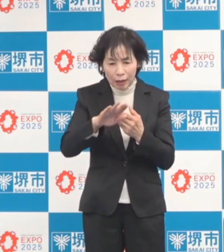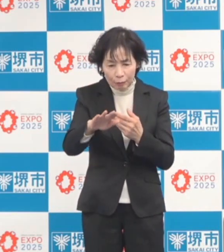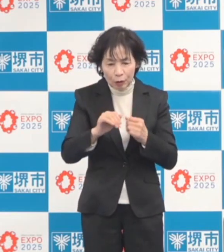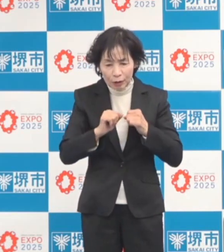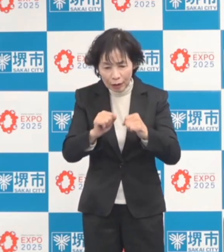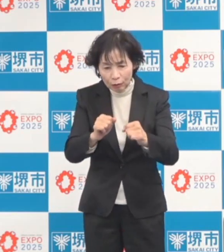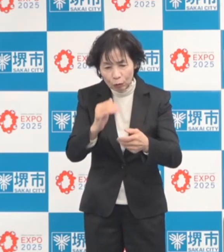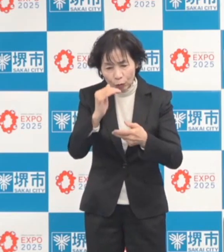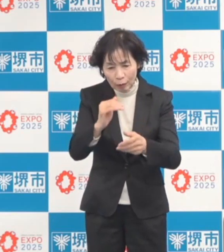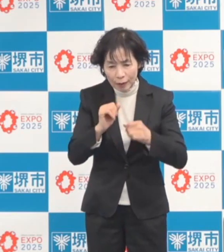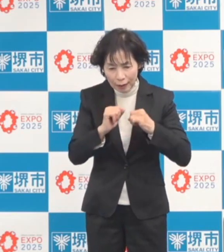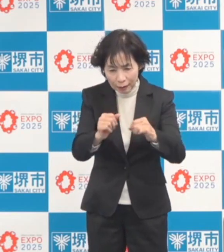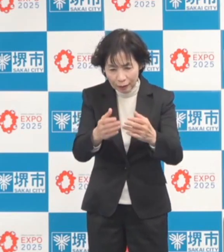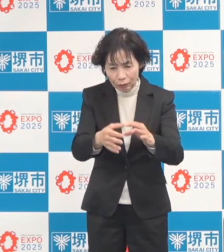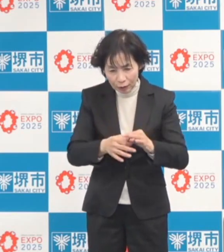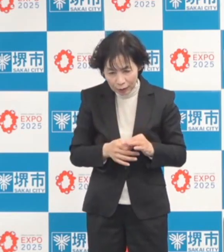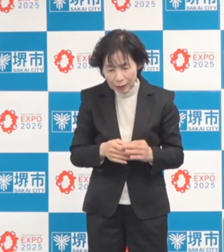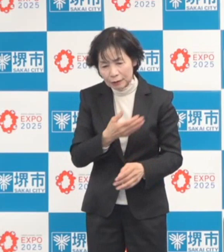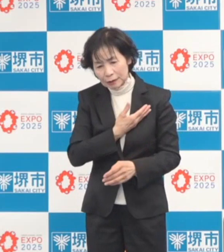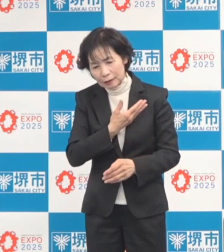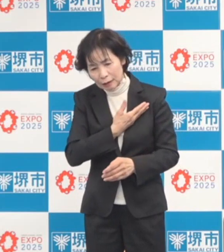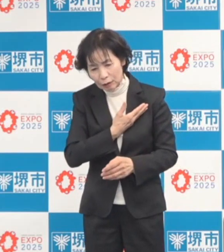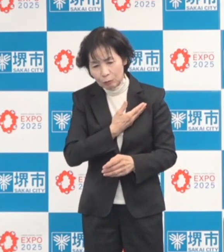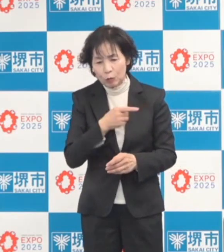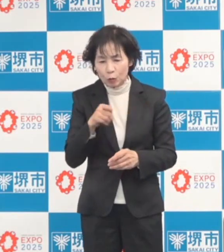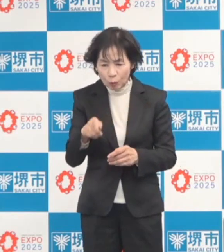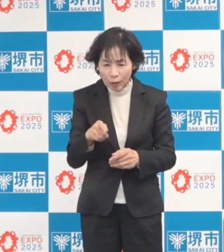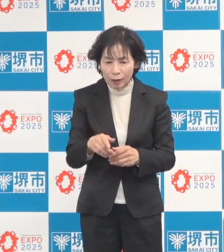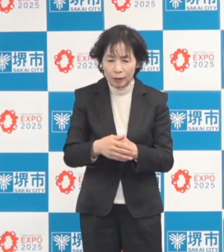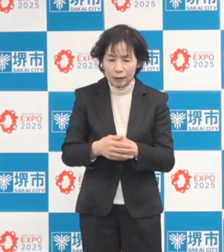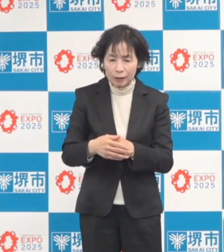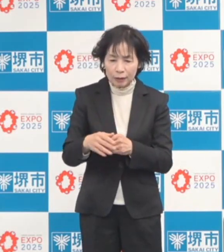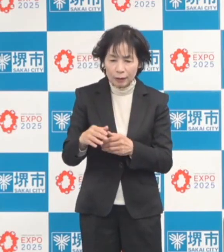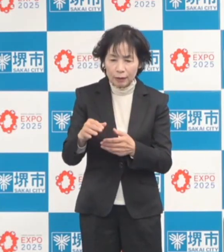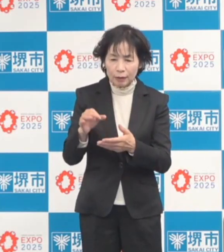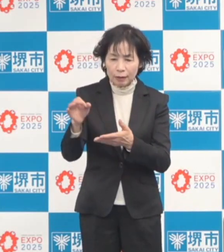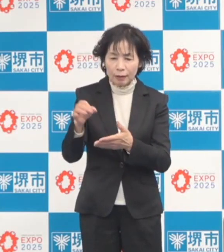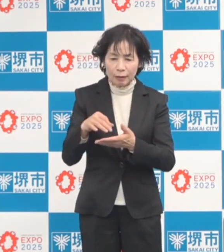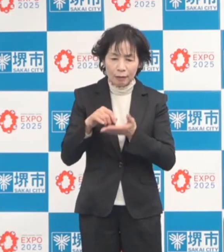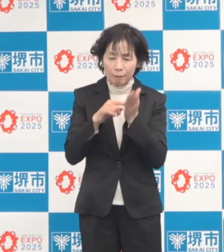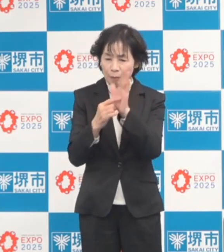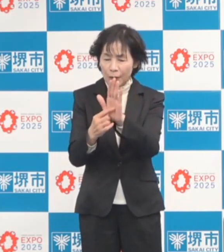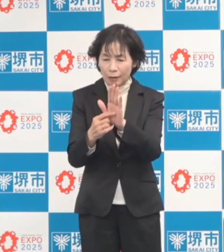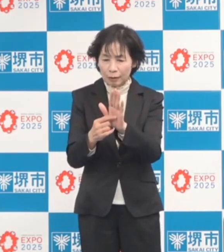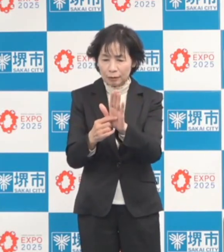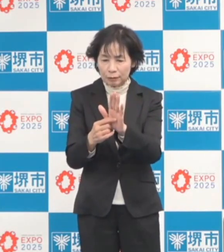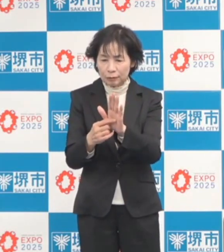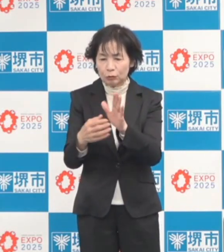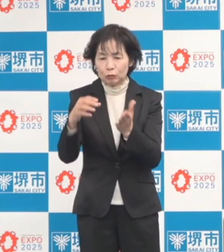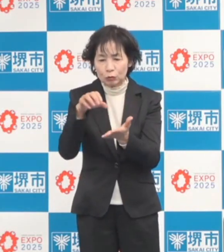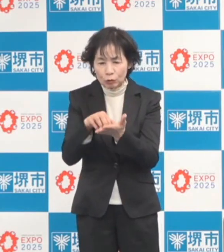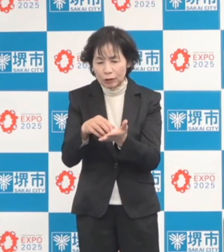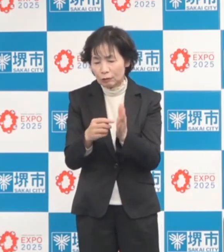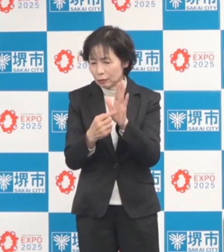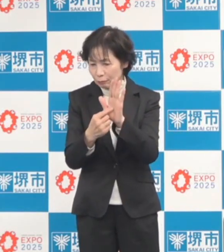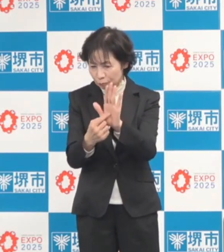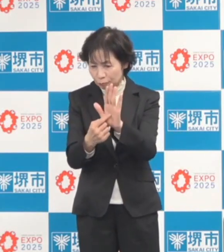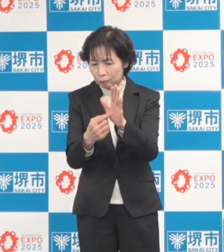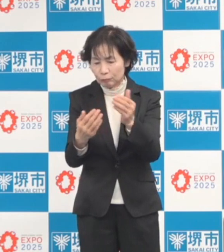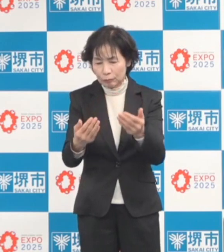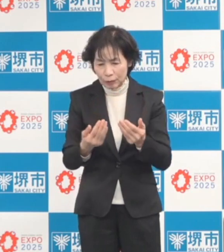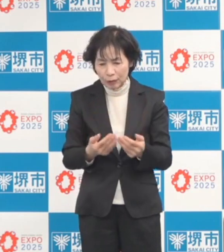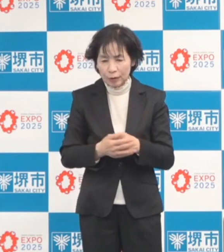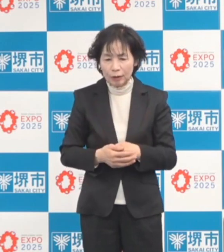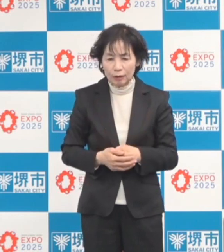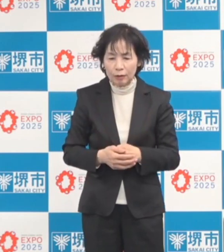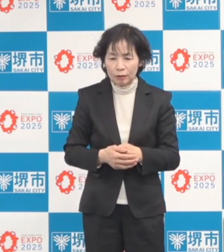会情勢の流れでやむを得ないものについては計上をしておりますので、その内容については一